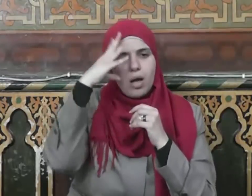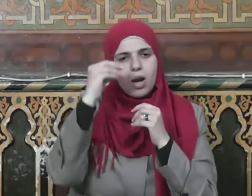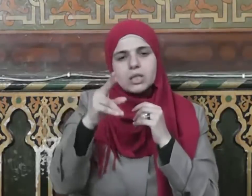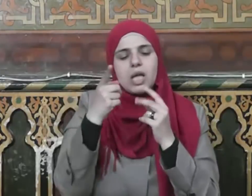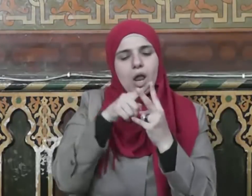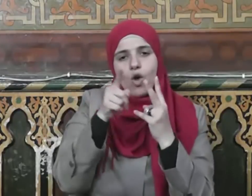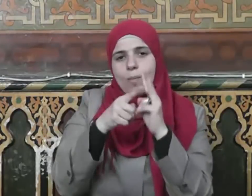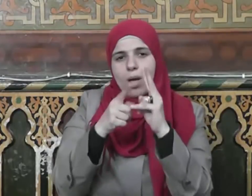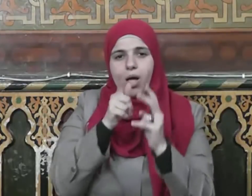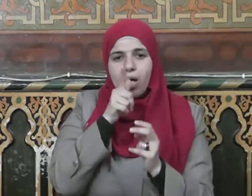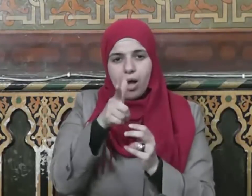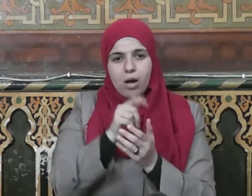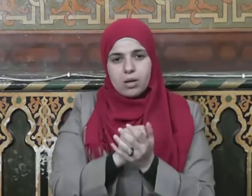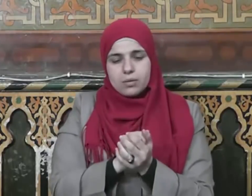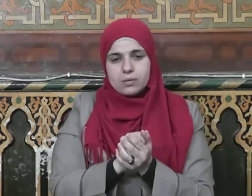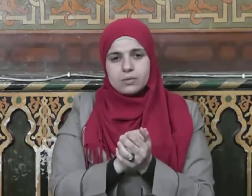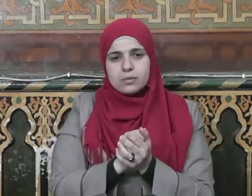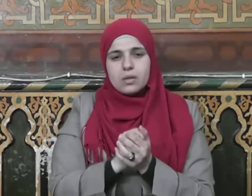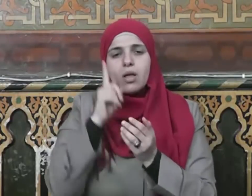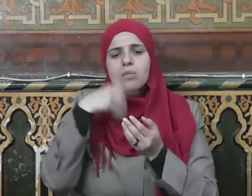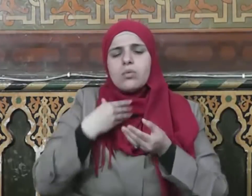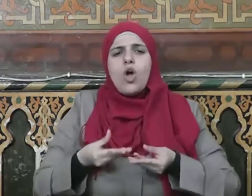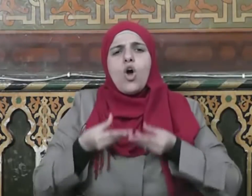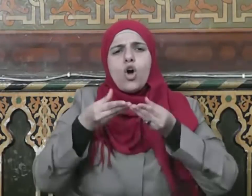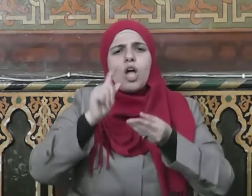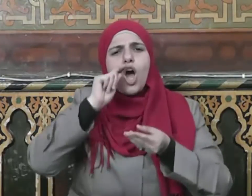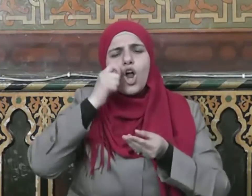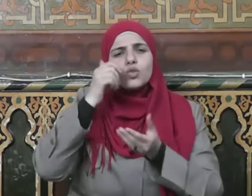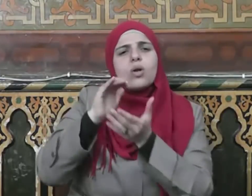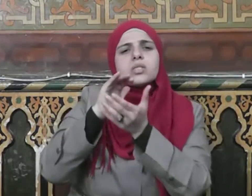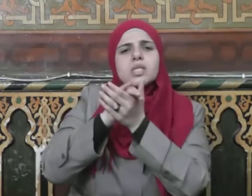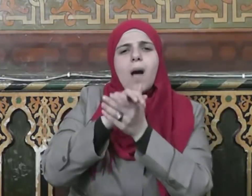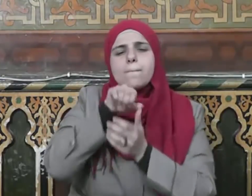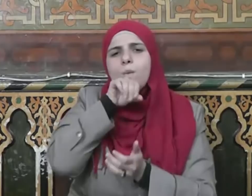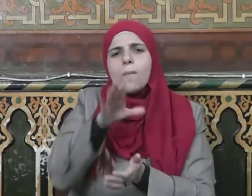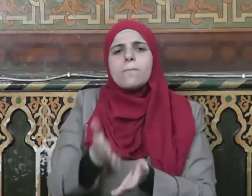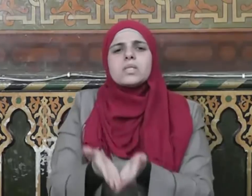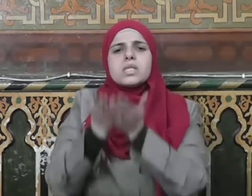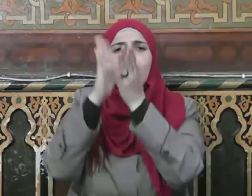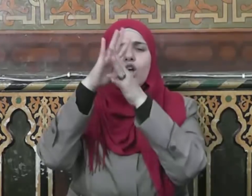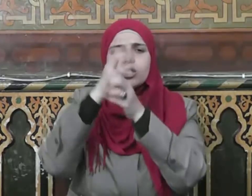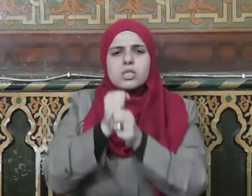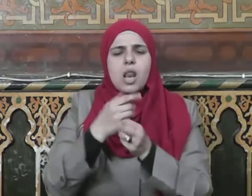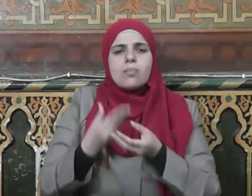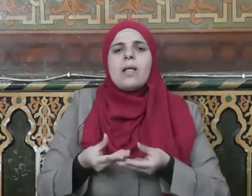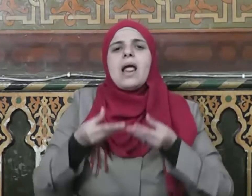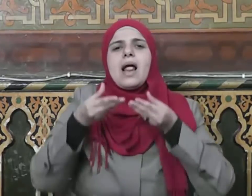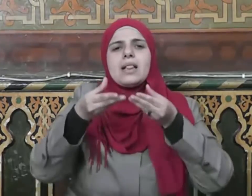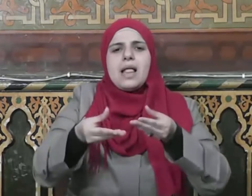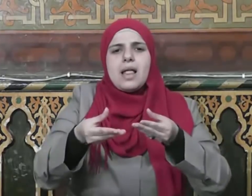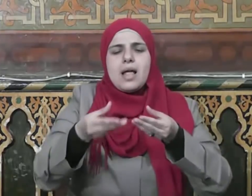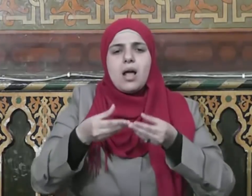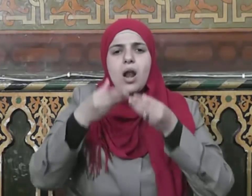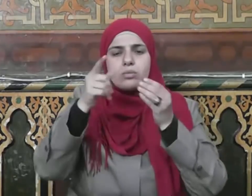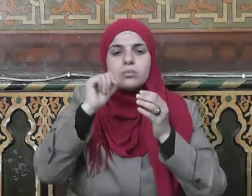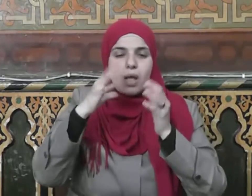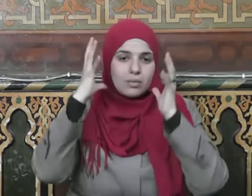قال: أهدي لرجل من أصحاب رسول الله صلى الله عليه وسلم رأس شاة،